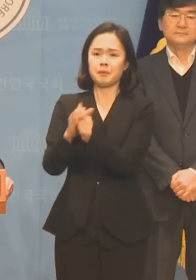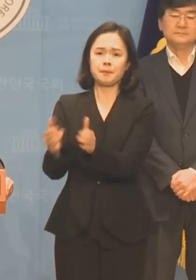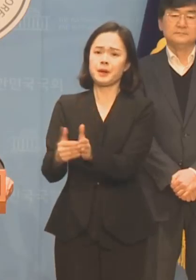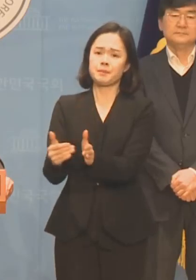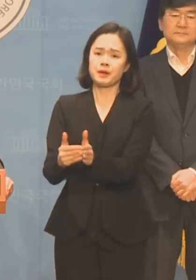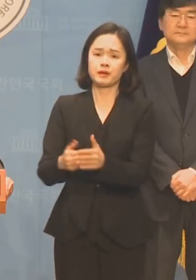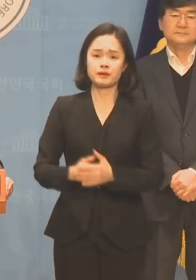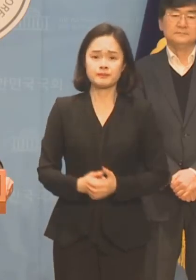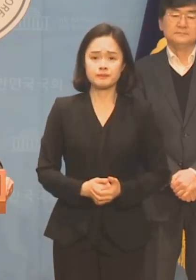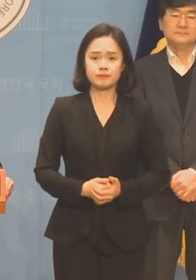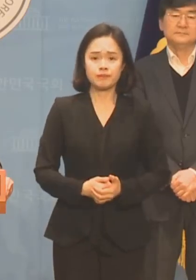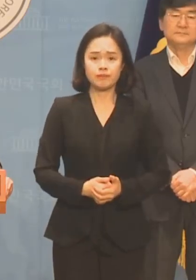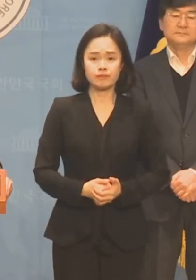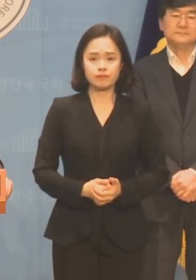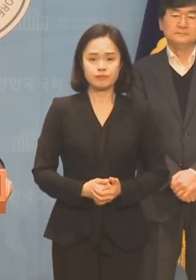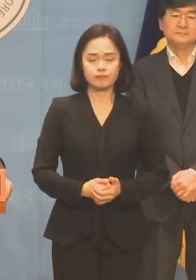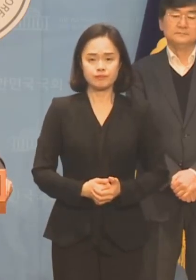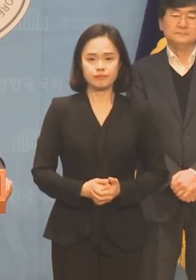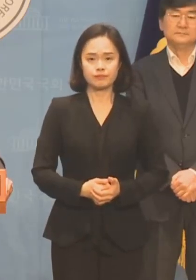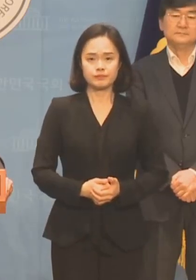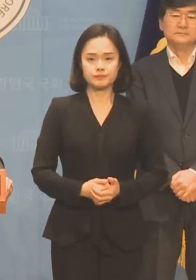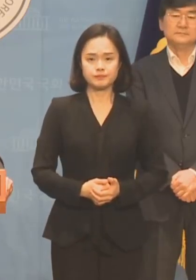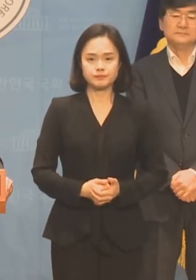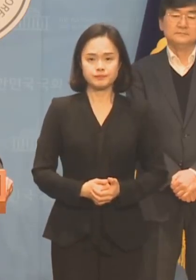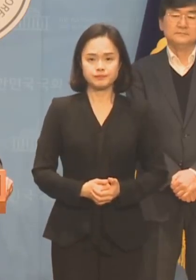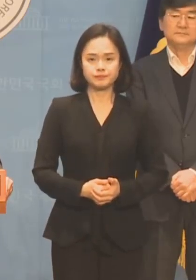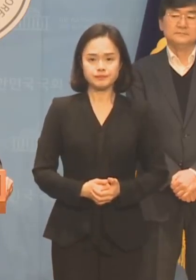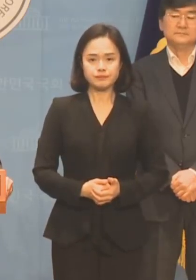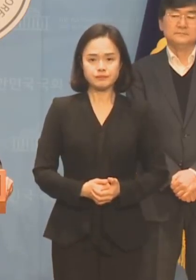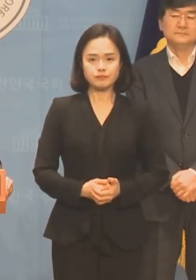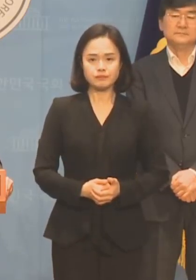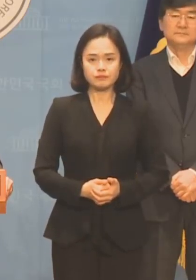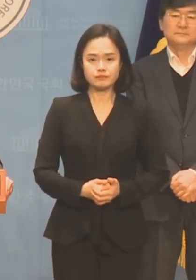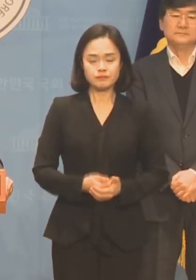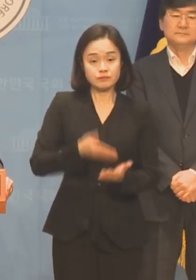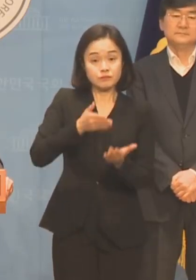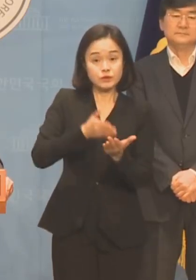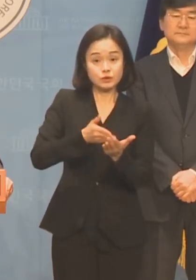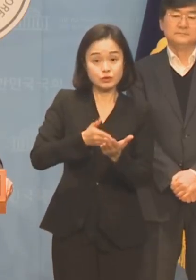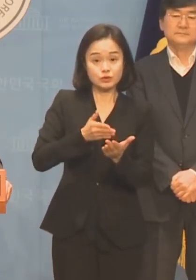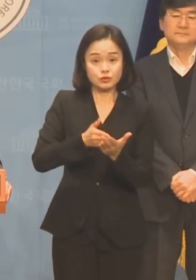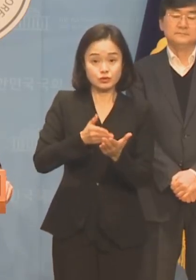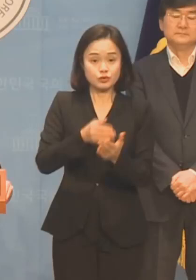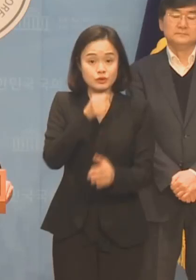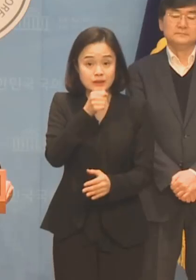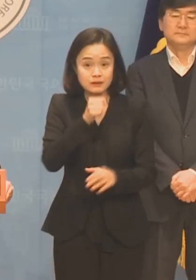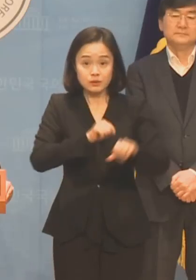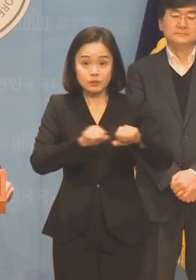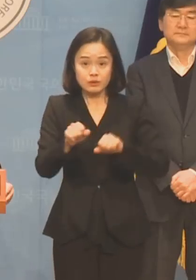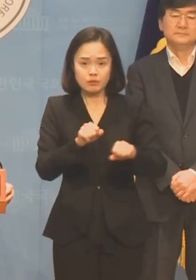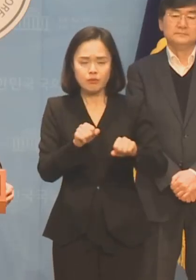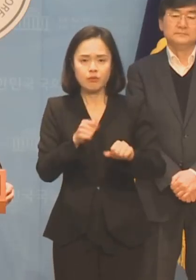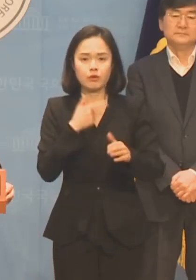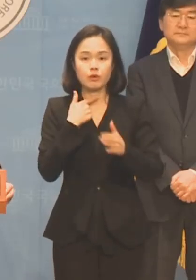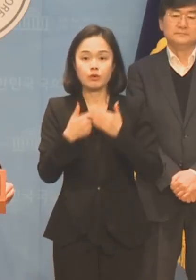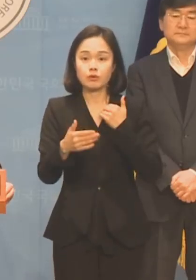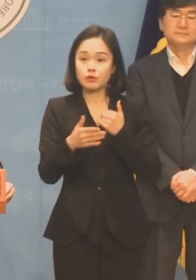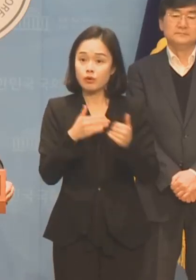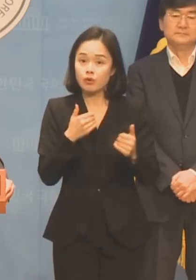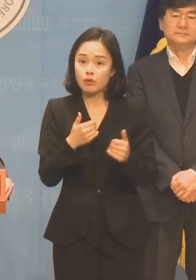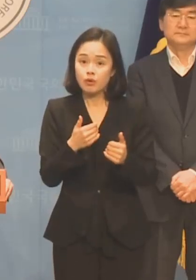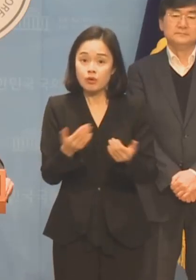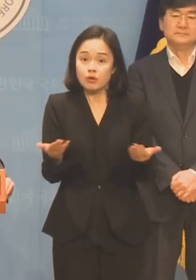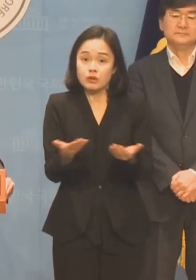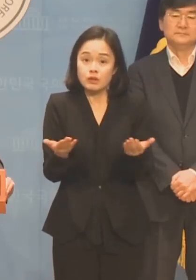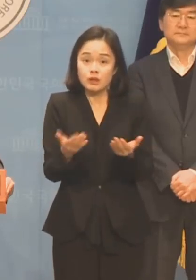그나마 저희는 7년 동안 이렇게 저희의 중요한 경력을 쌓을 수 있는 중요한 시기를 이렇게 한직에서